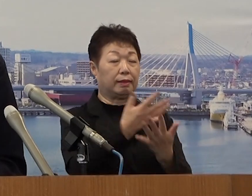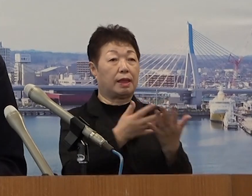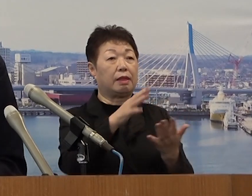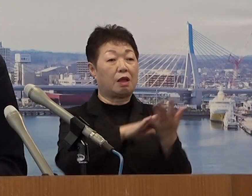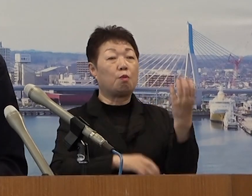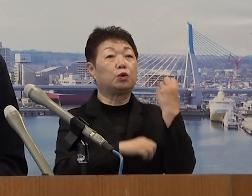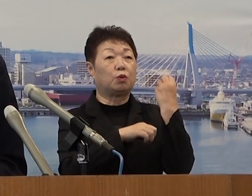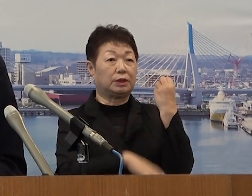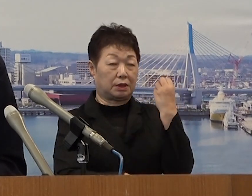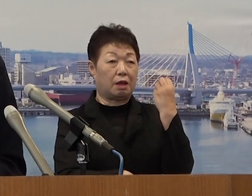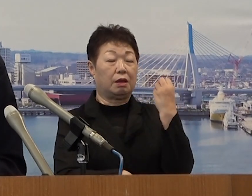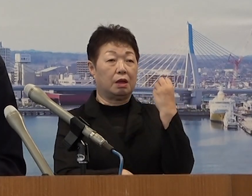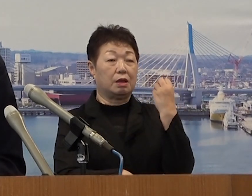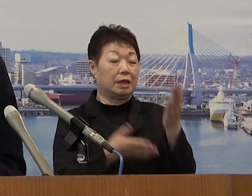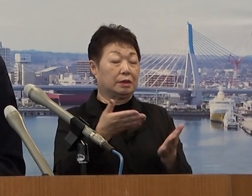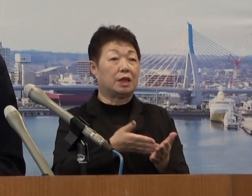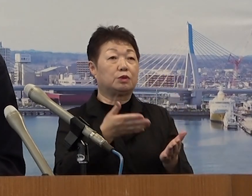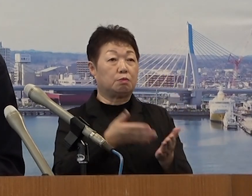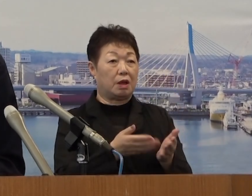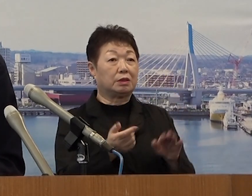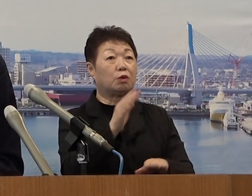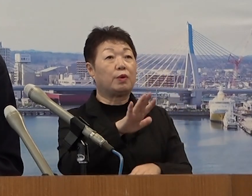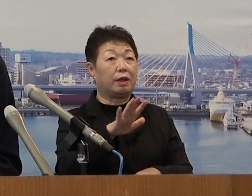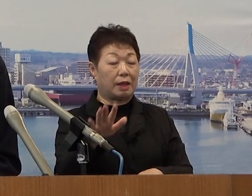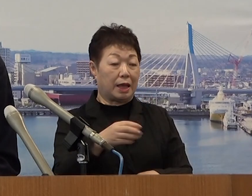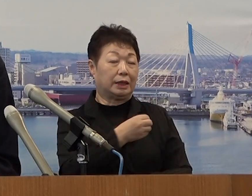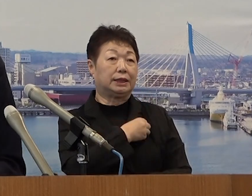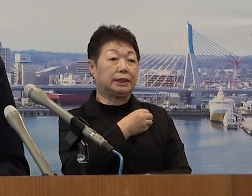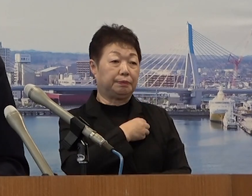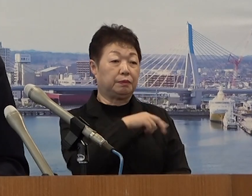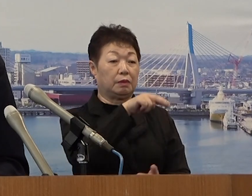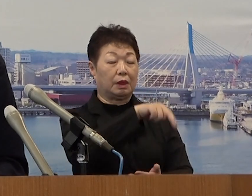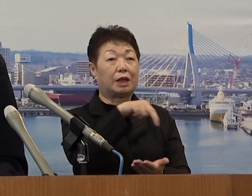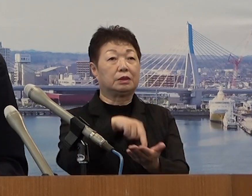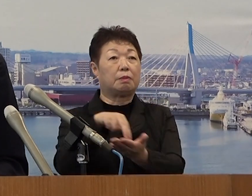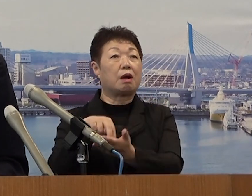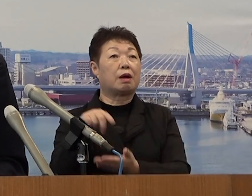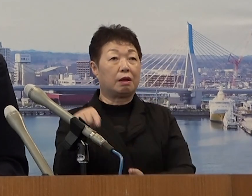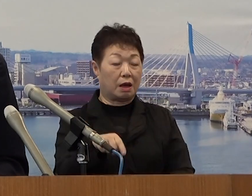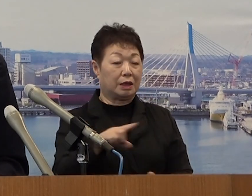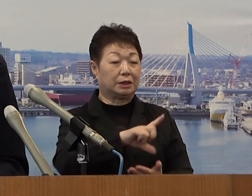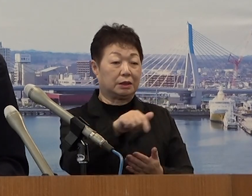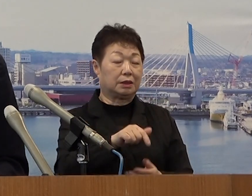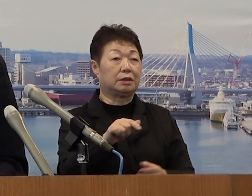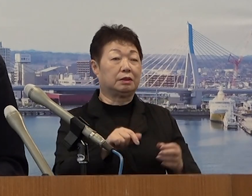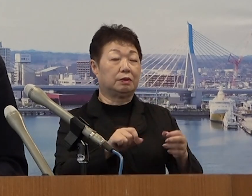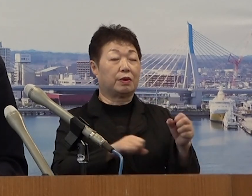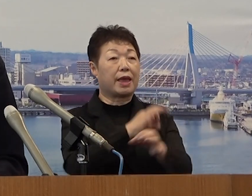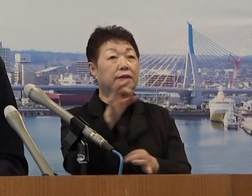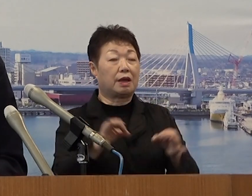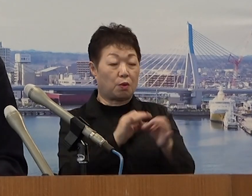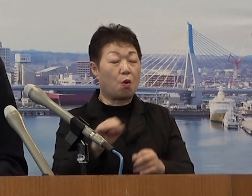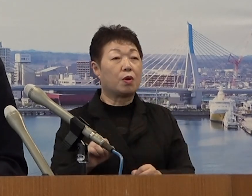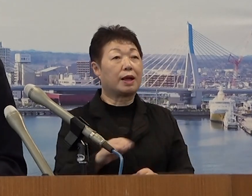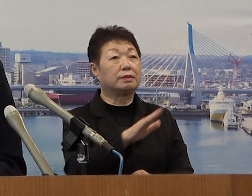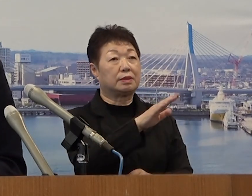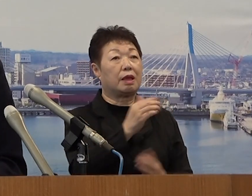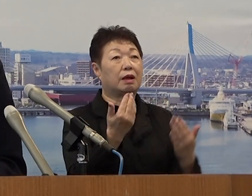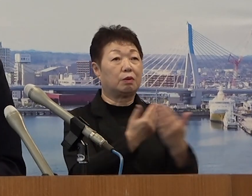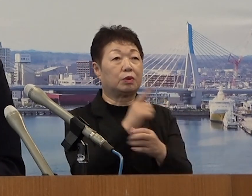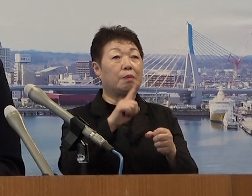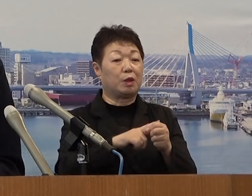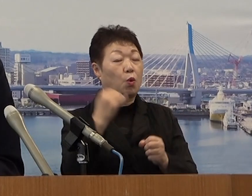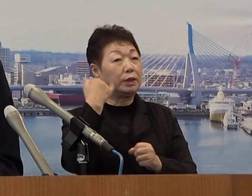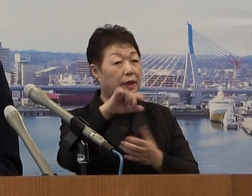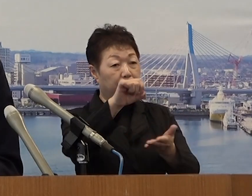にご説明をいたしました上で、委員それぞれの立場から地域経済活性化等に関するご意見をいただく